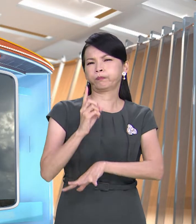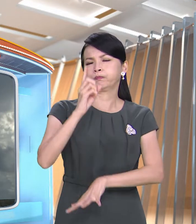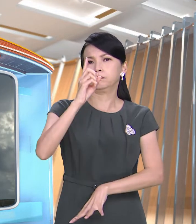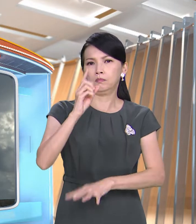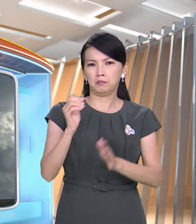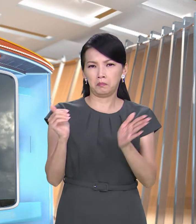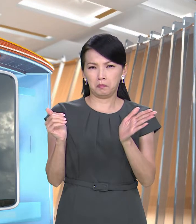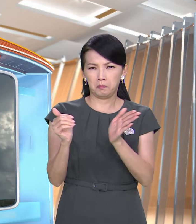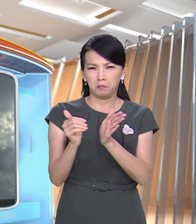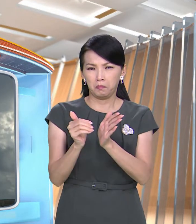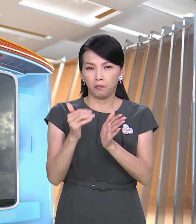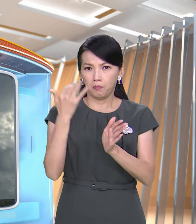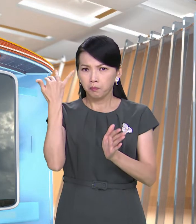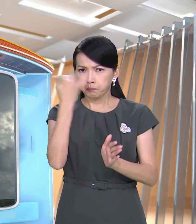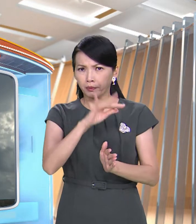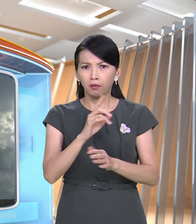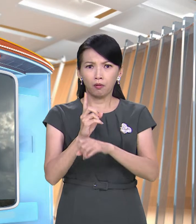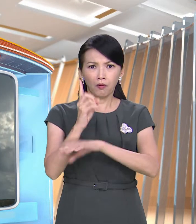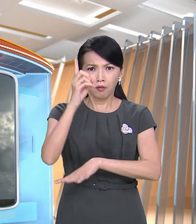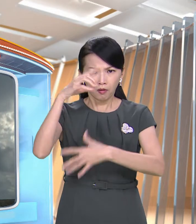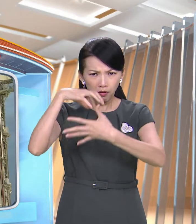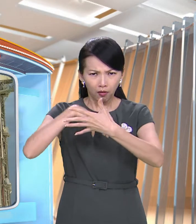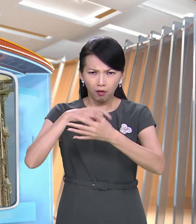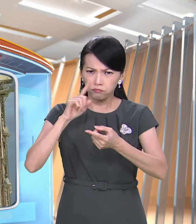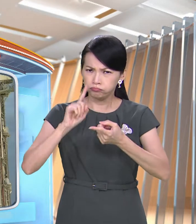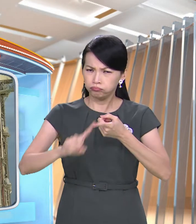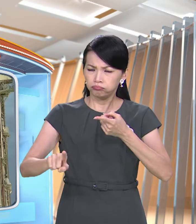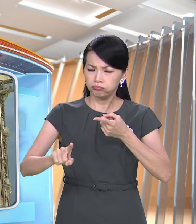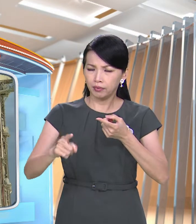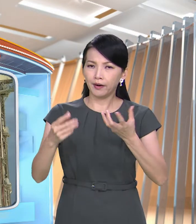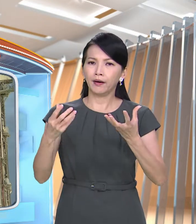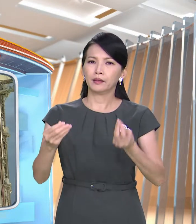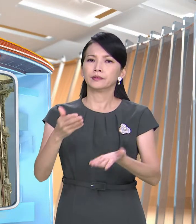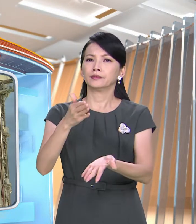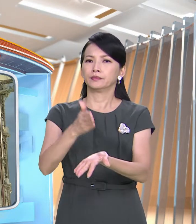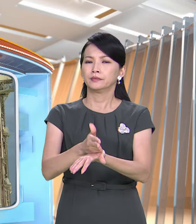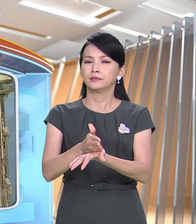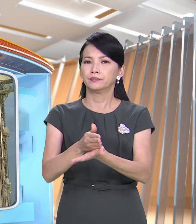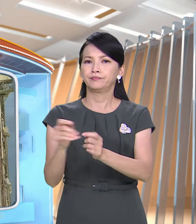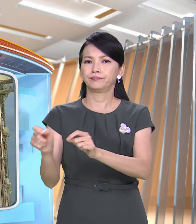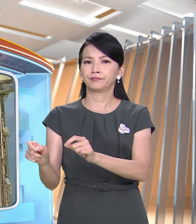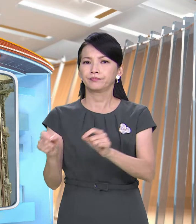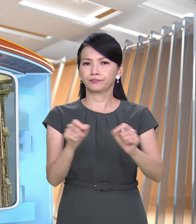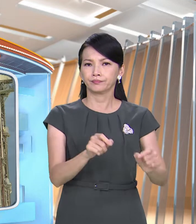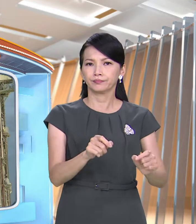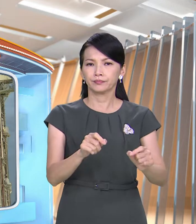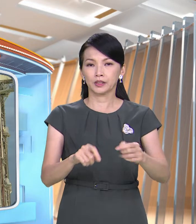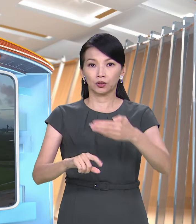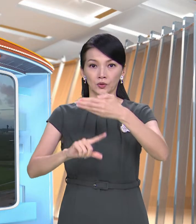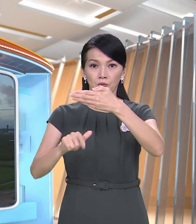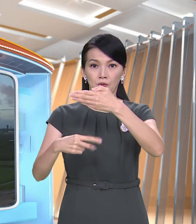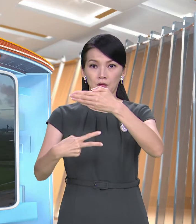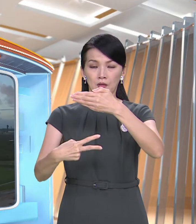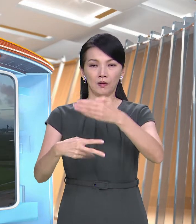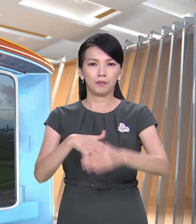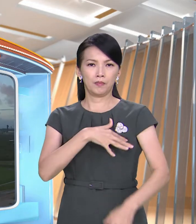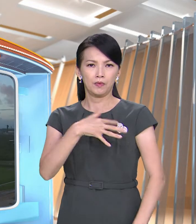不过最后一刻出现了问题，目前发射的时间改到了